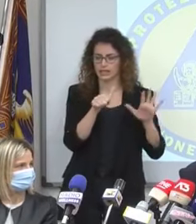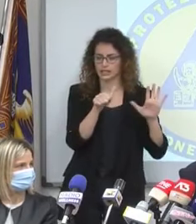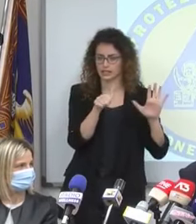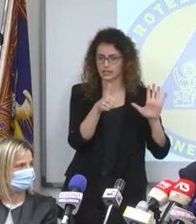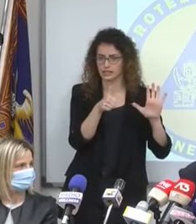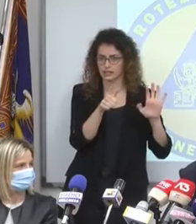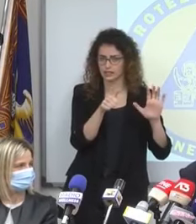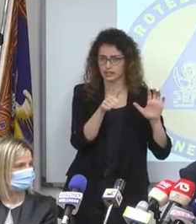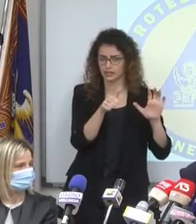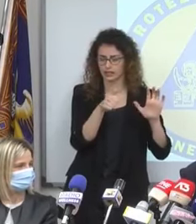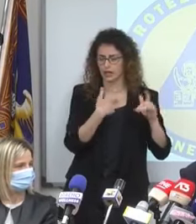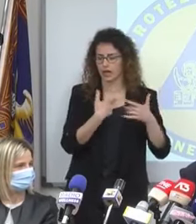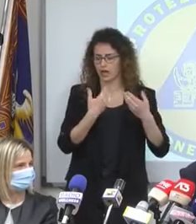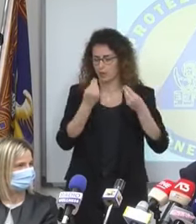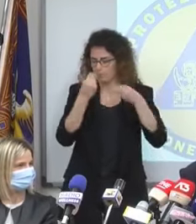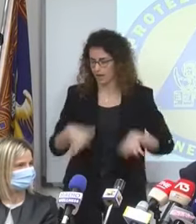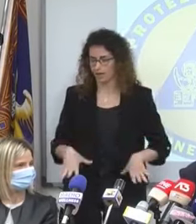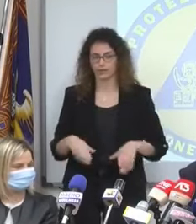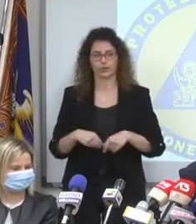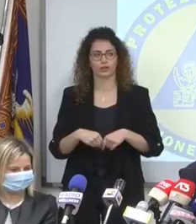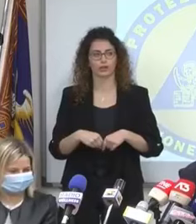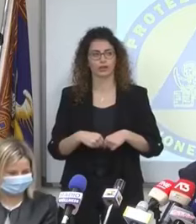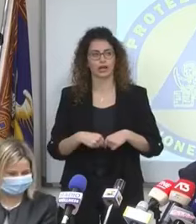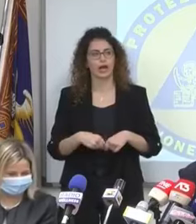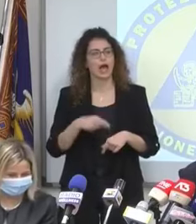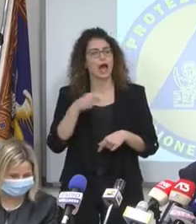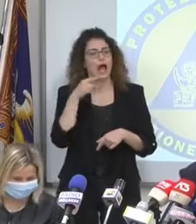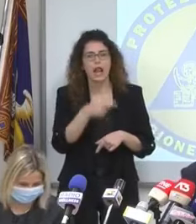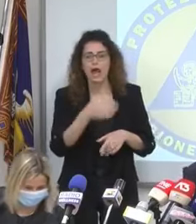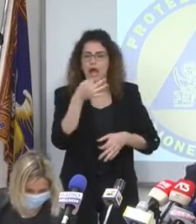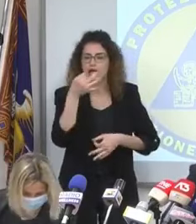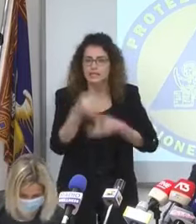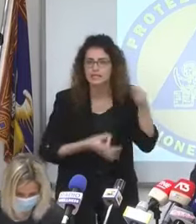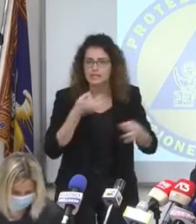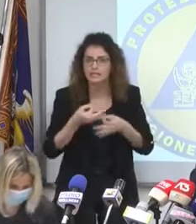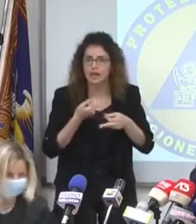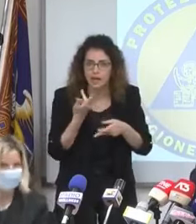60, mi sono perso. Lei si avventura sempre.